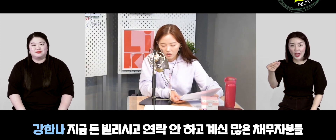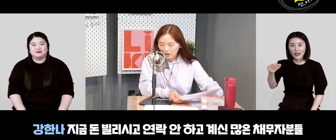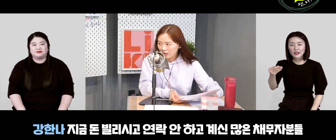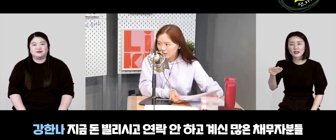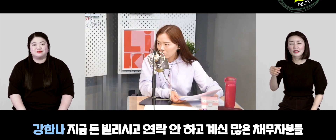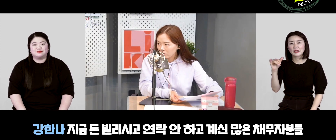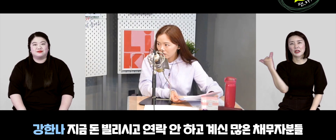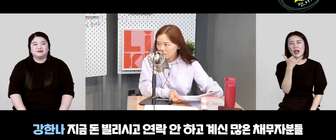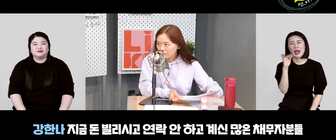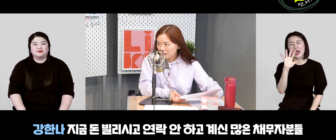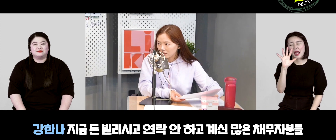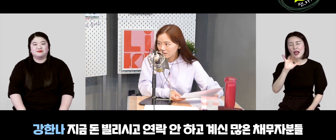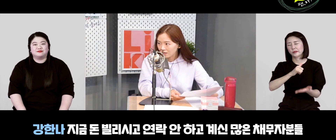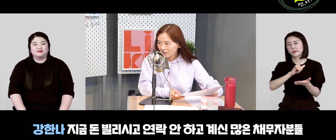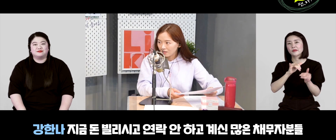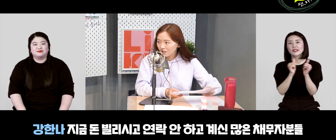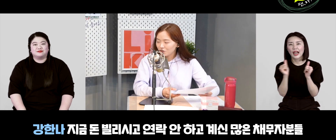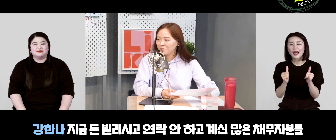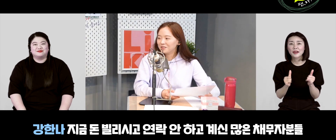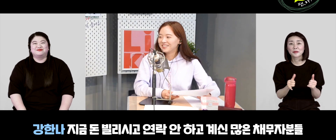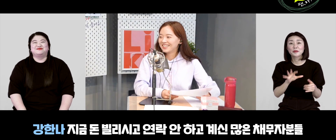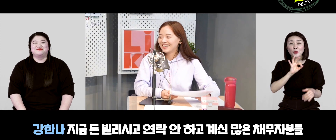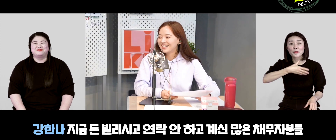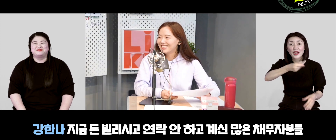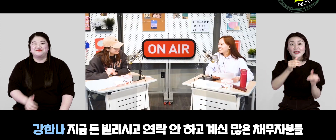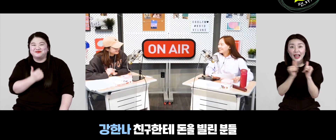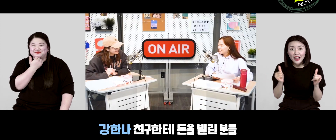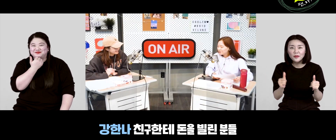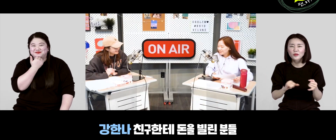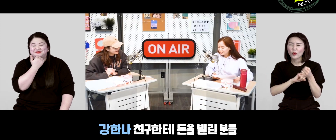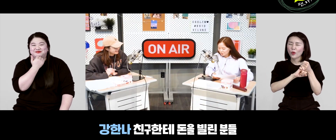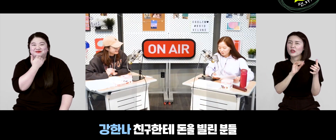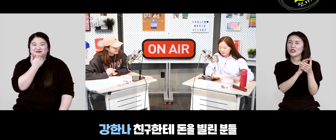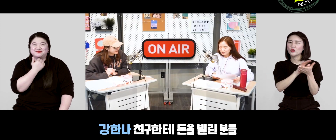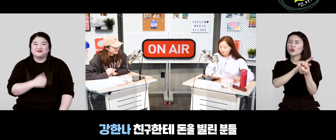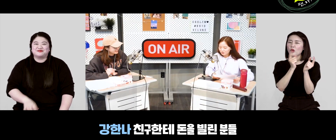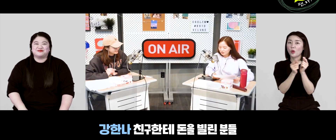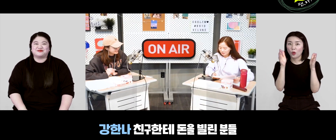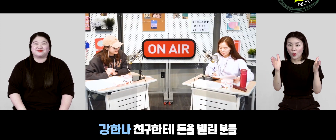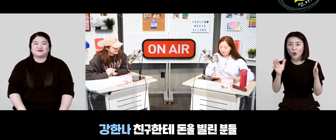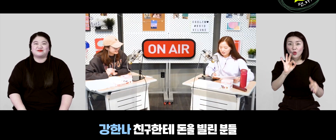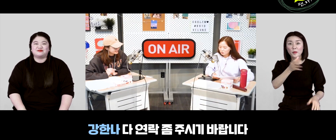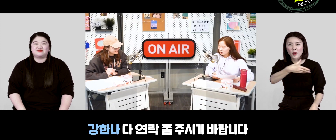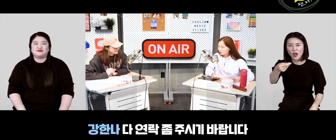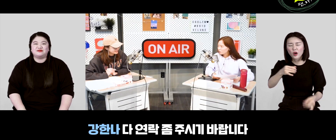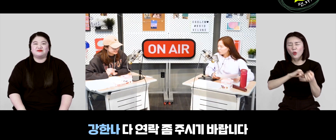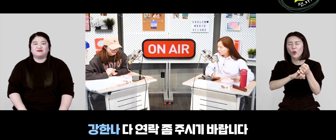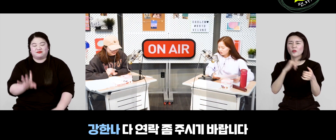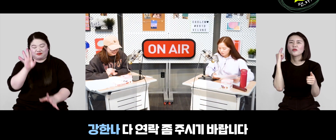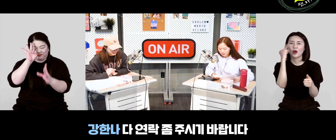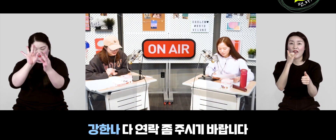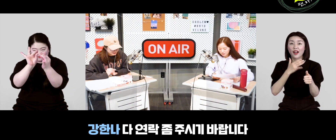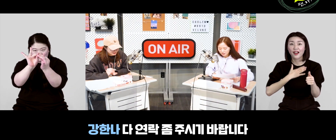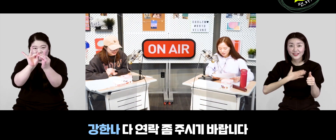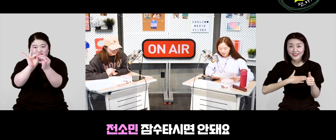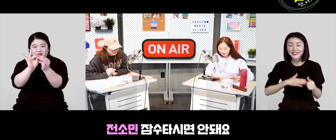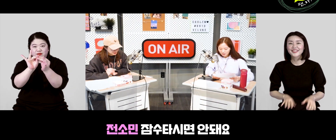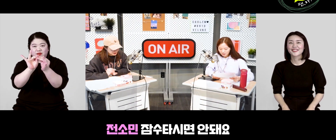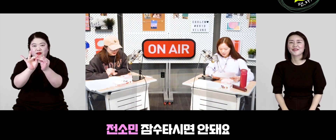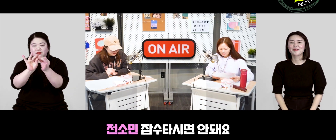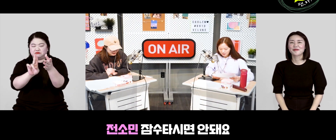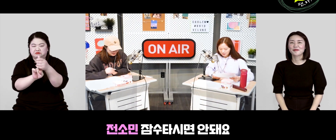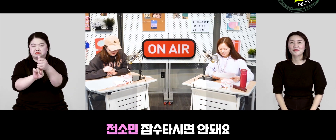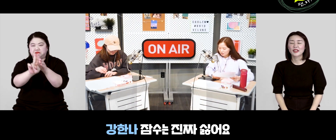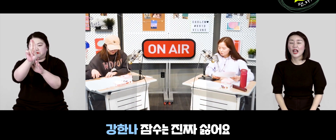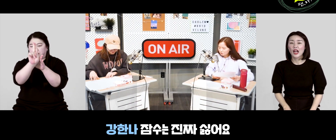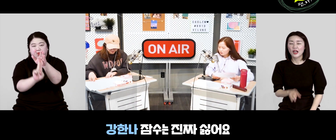빌리시고 연락 안 하고 계신 많은 채무자분들, 친구한테 돈을 빌린 분들, 다 좀 연락 좀 주시길 바랍니다. 잠수